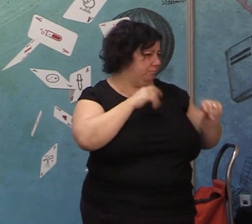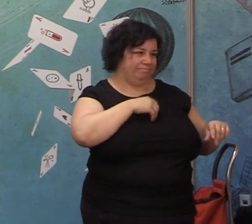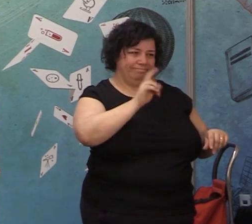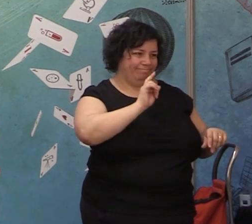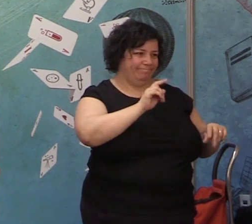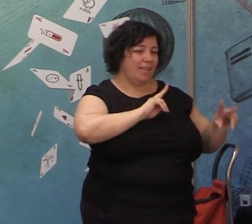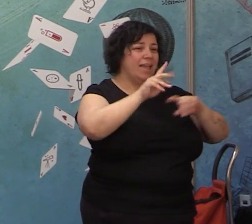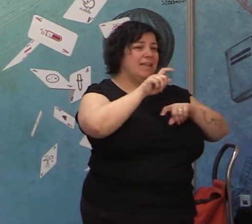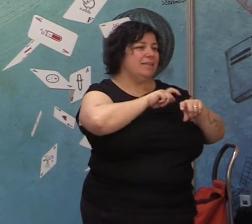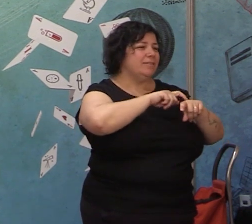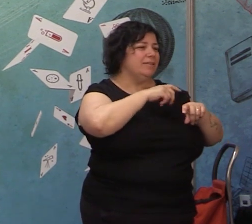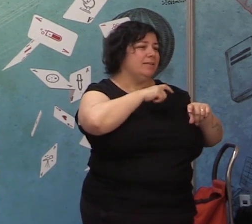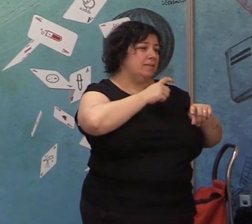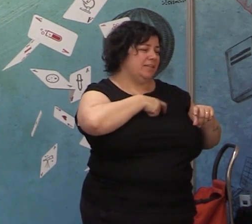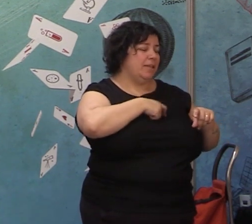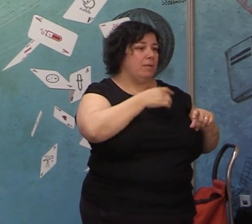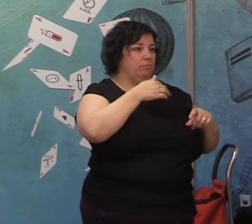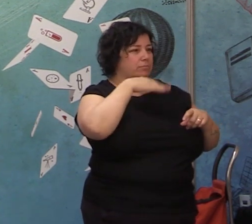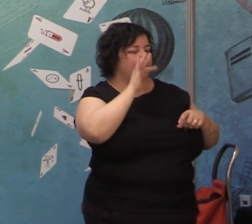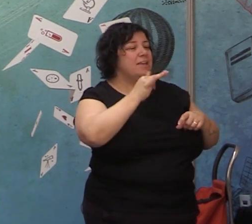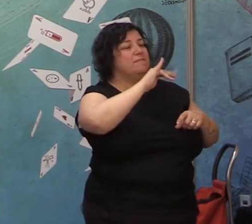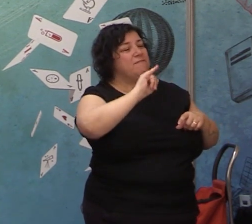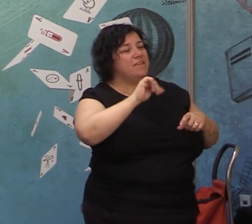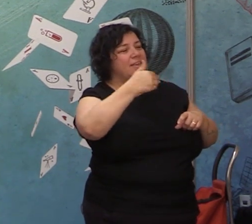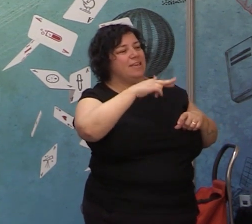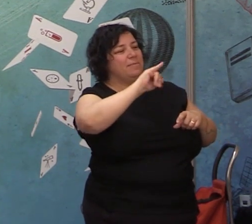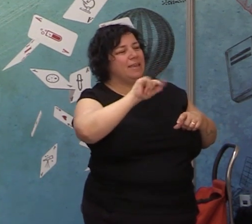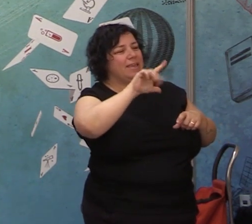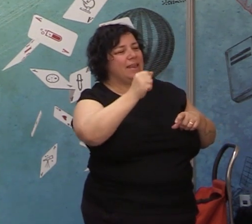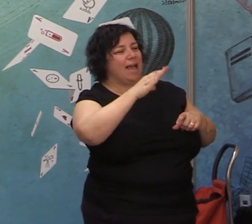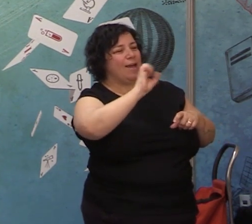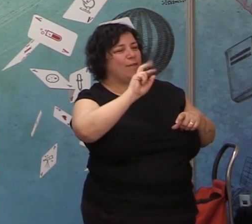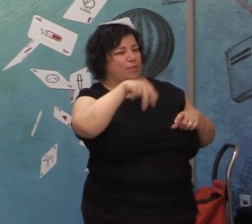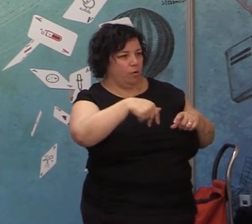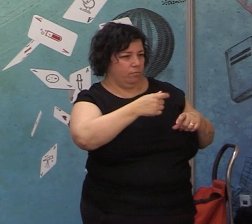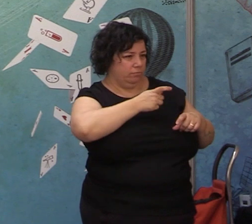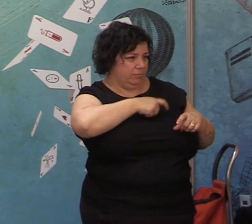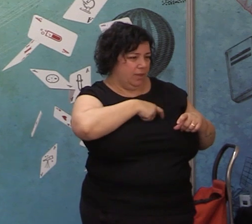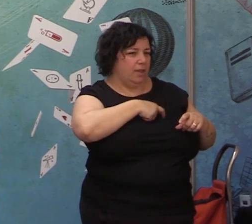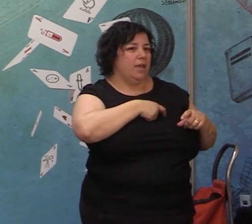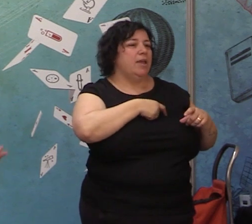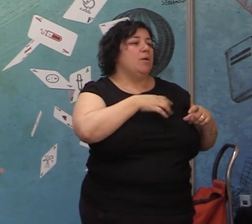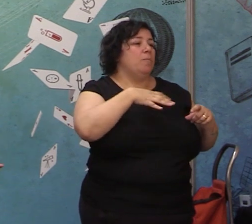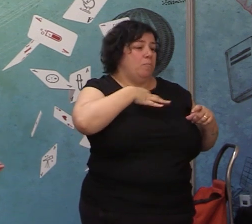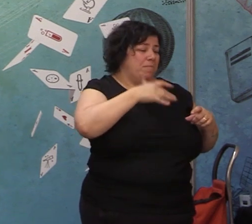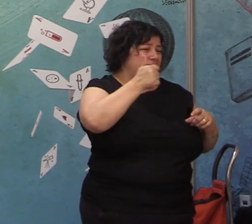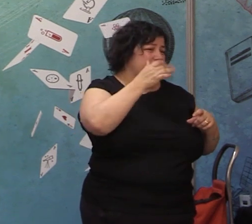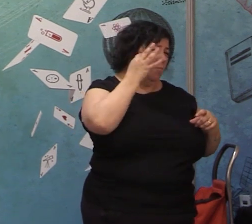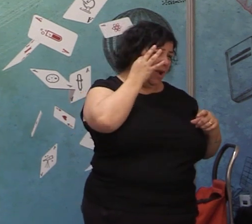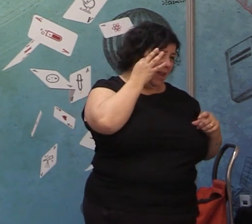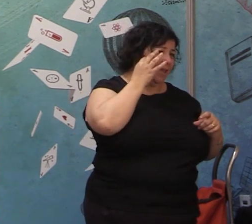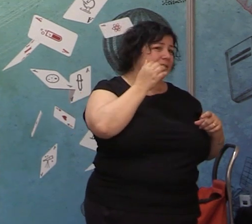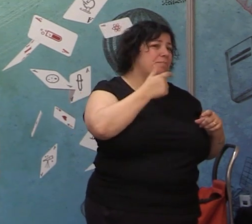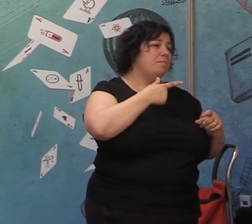No. Hay una arritmia que se llama fibrilación auricular, que es una arritmia que sí puede conferir, sobre todo a las mujeres, de nuevo,